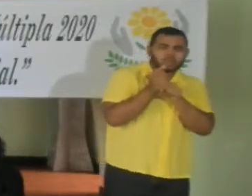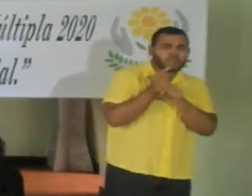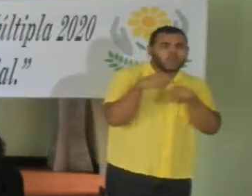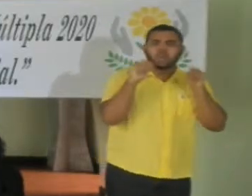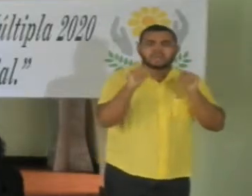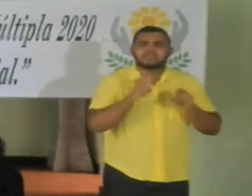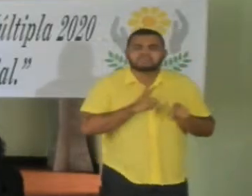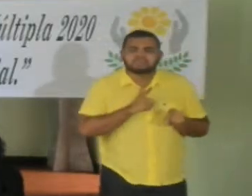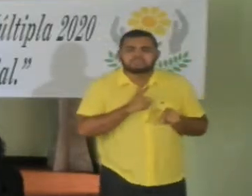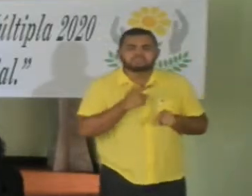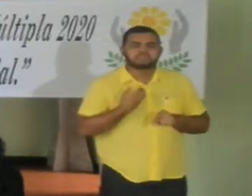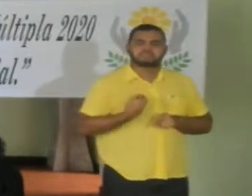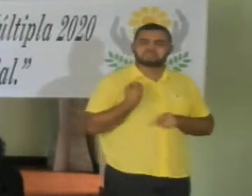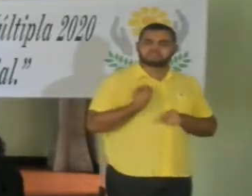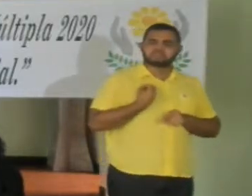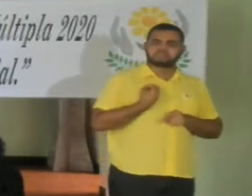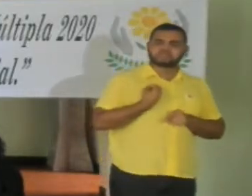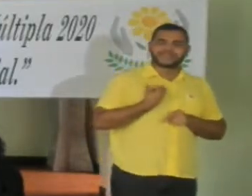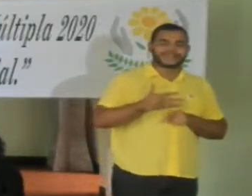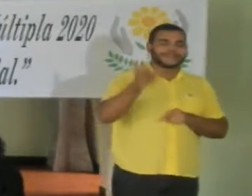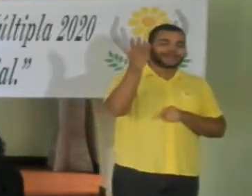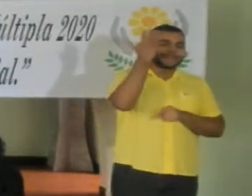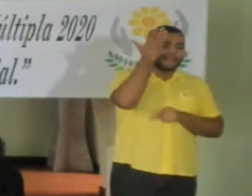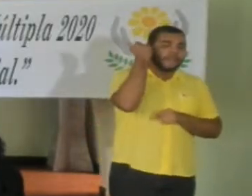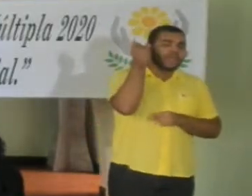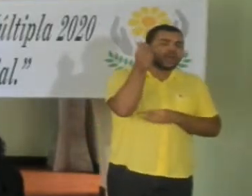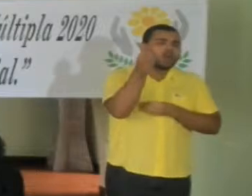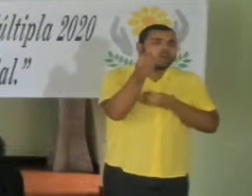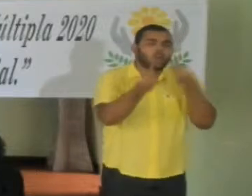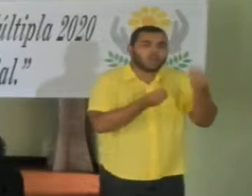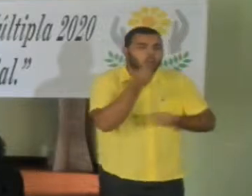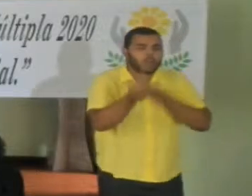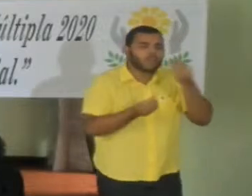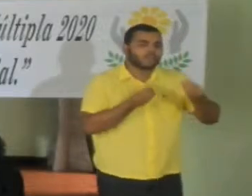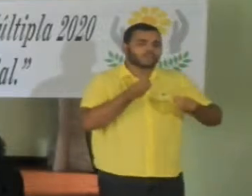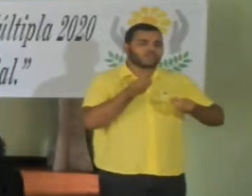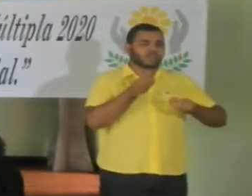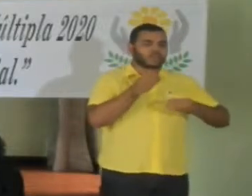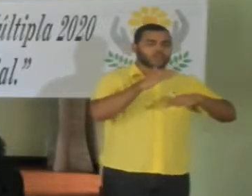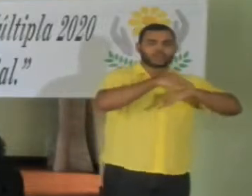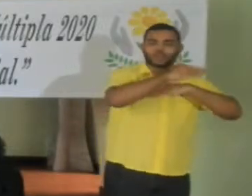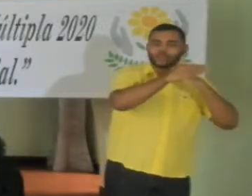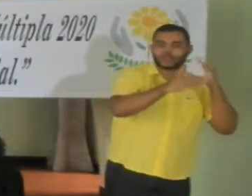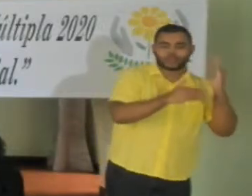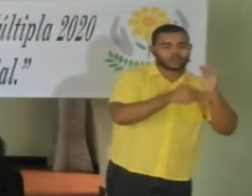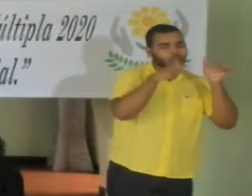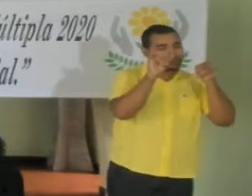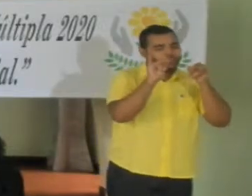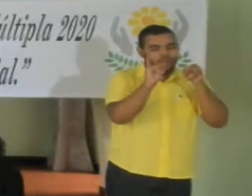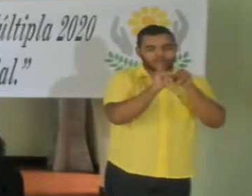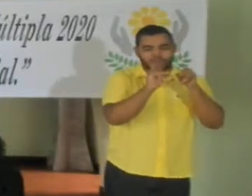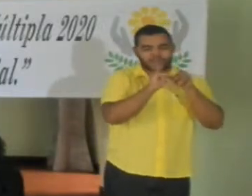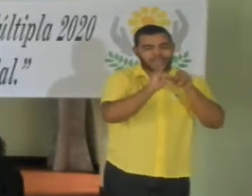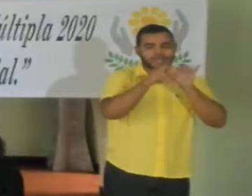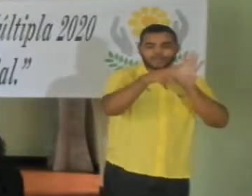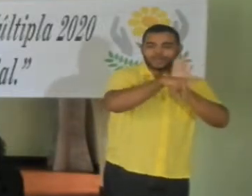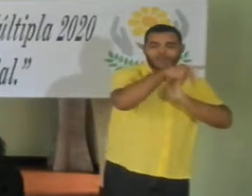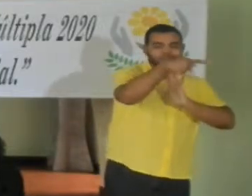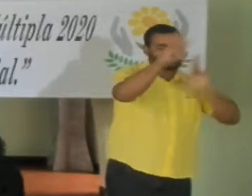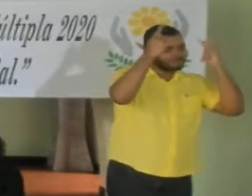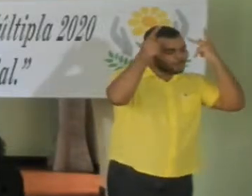viver? Saberemos apenas que tudo faz parte da essência do